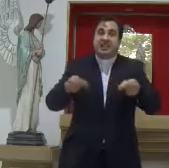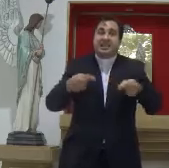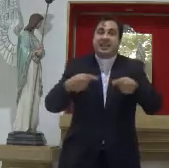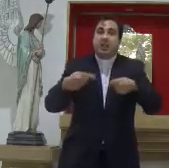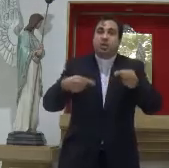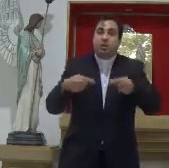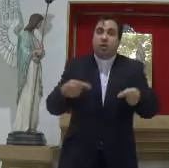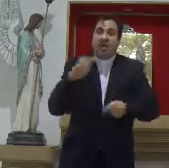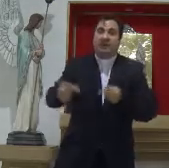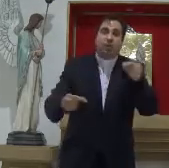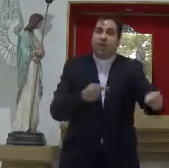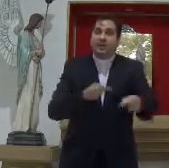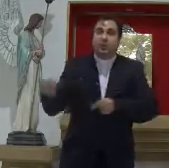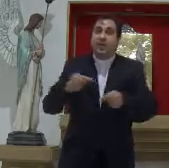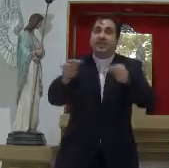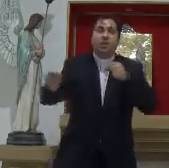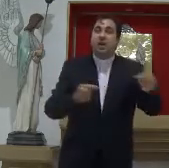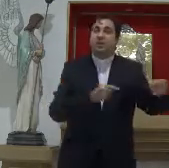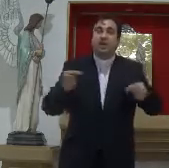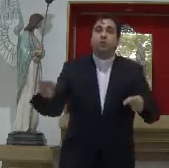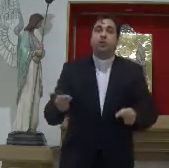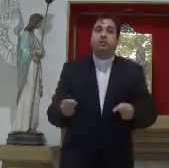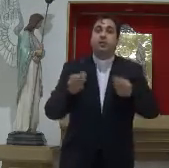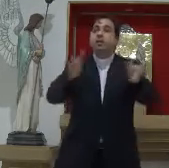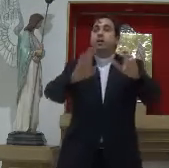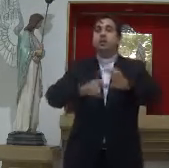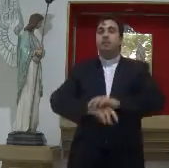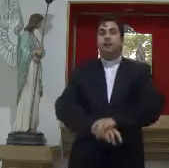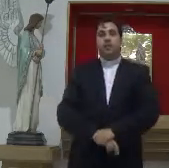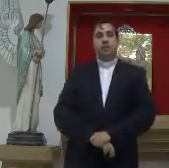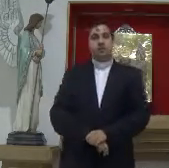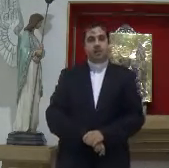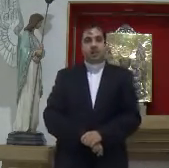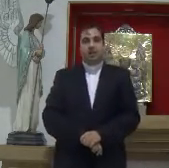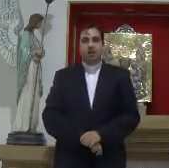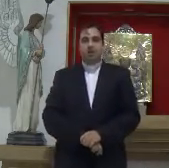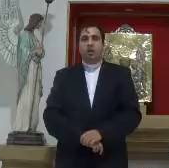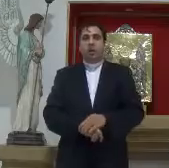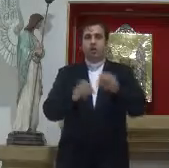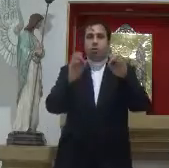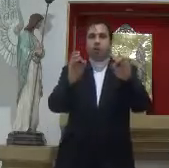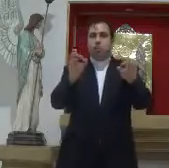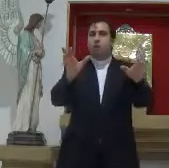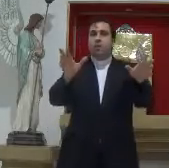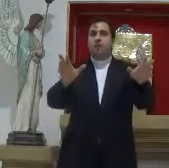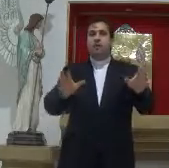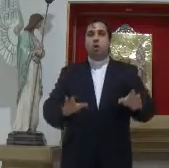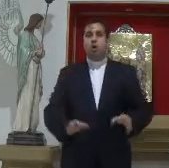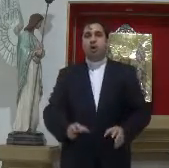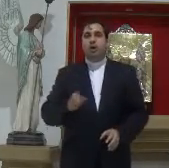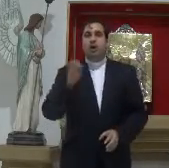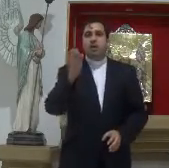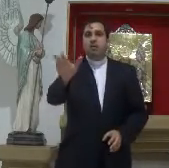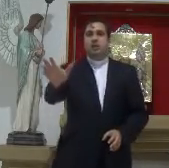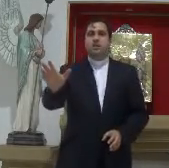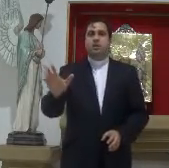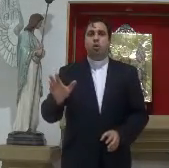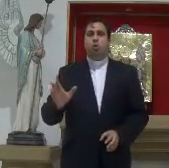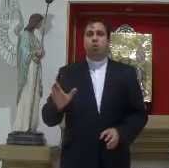tantas cosas urgente a la gente lo que tengo que hacer es urgente y se pierde lo esencial eso es propio del mediocre el que pasa haciendo cosas